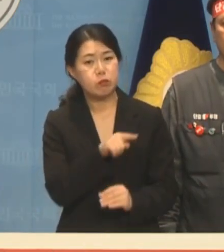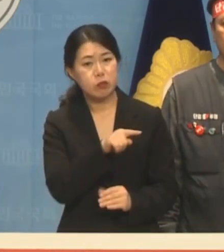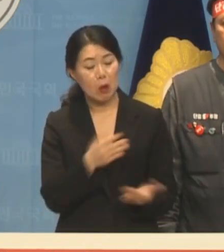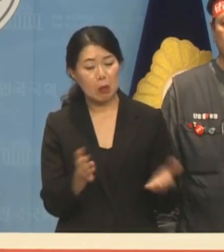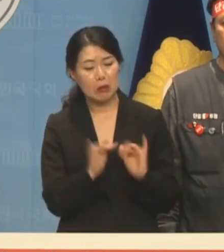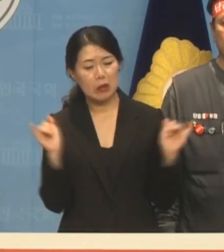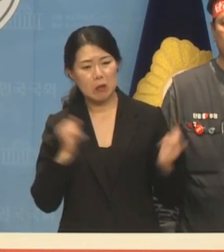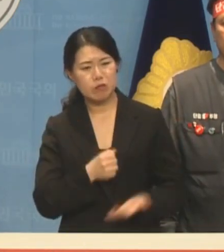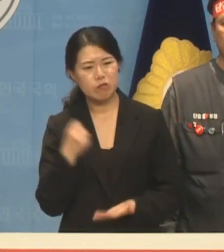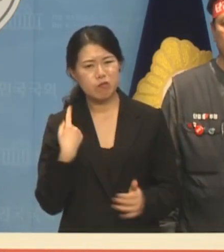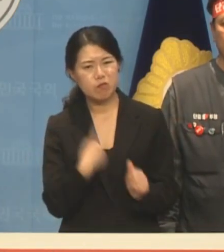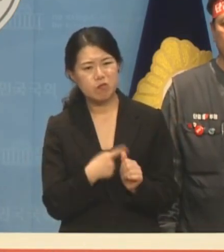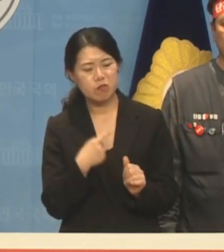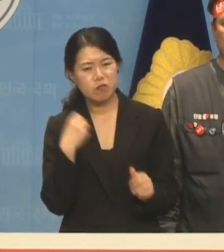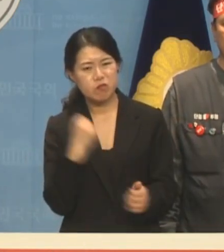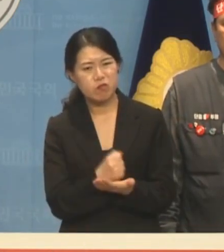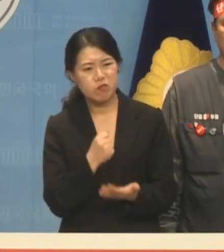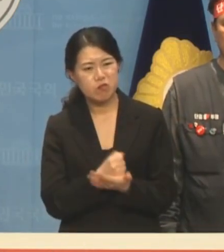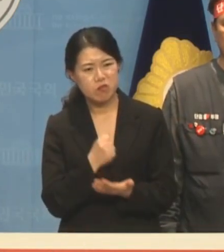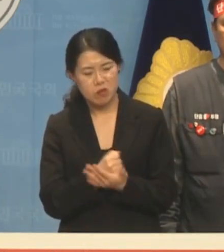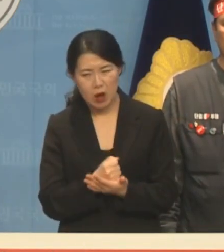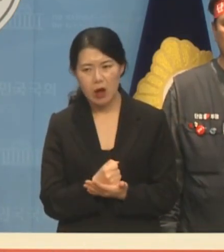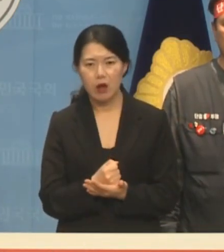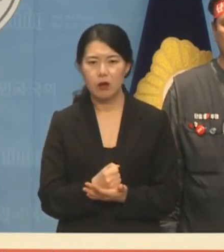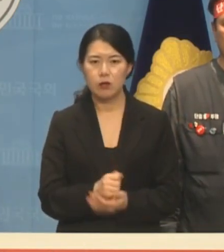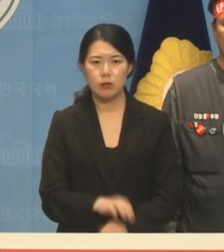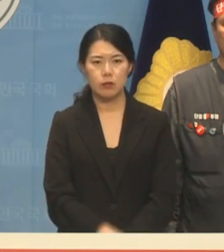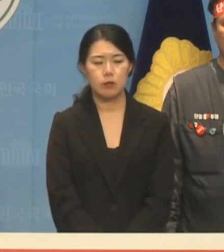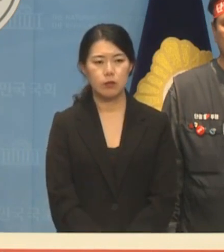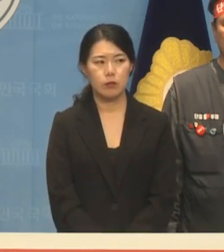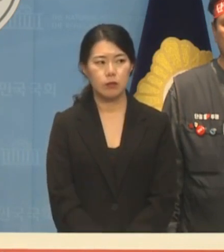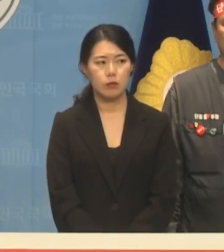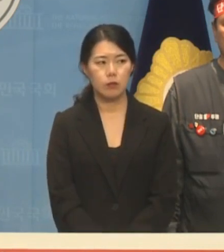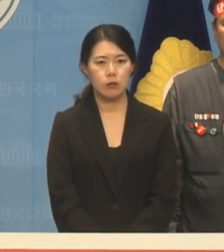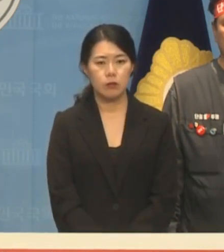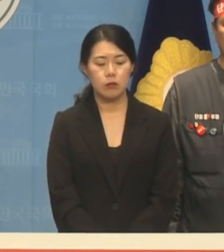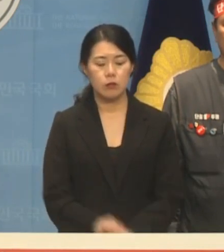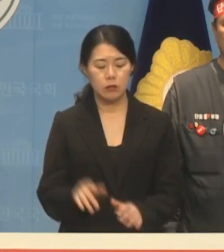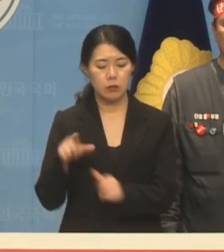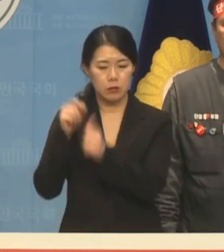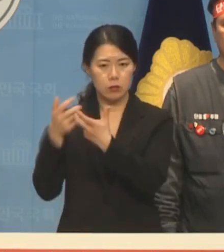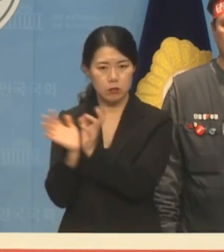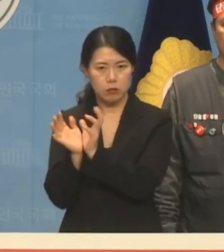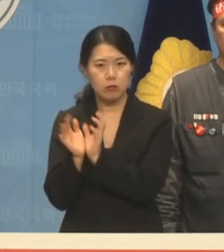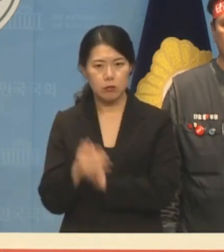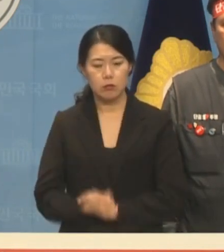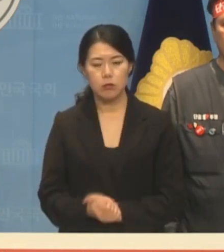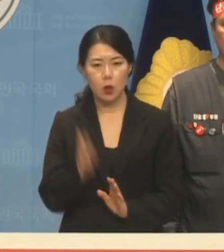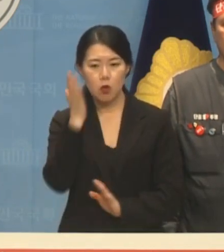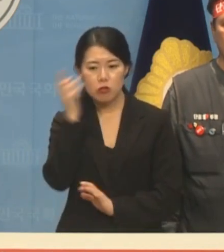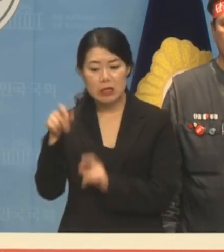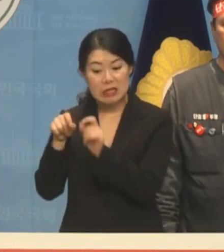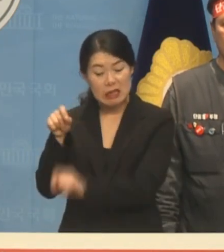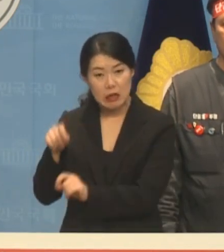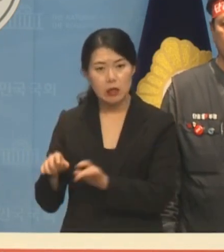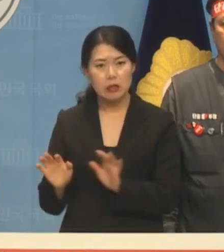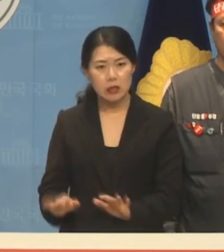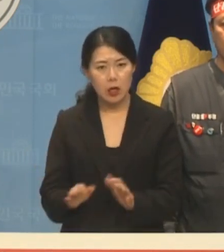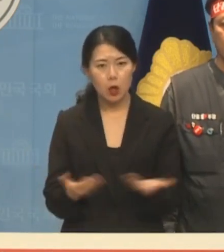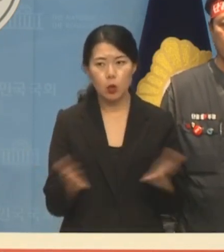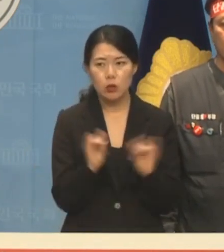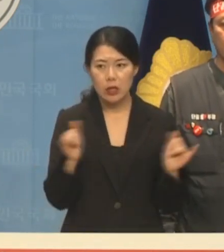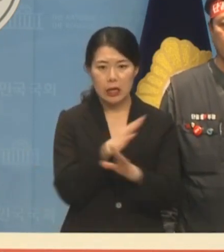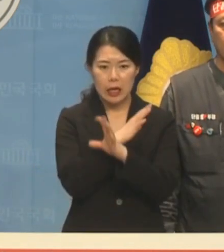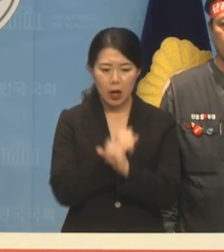비판을 깊이 새겨들어야 할 것입니다. 고용노동부는 울산지청이 노동자들이 제기한 문제들에